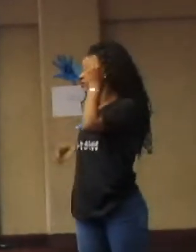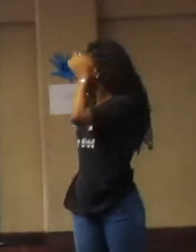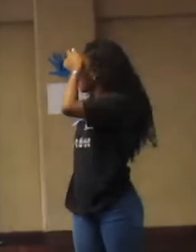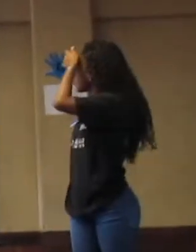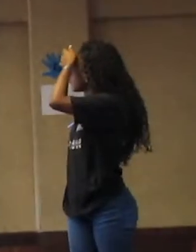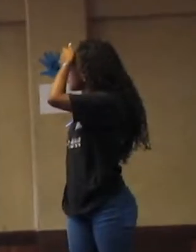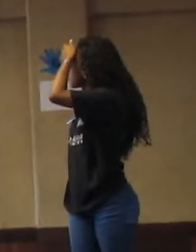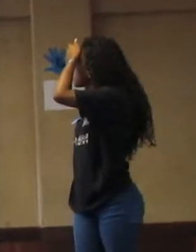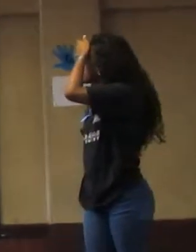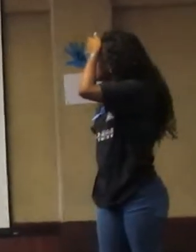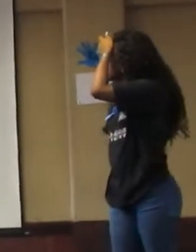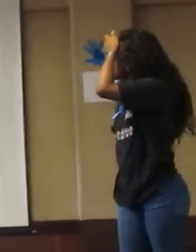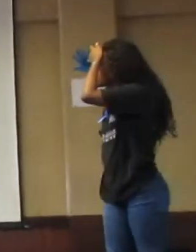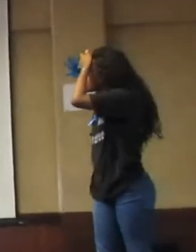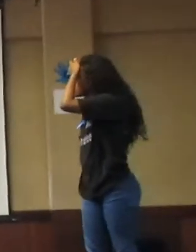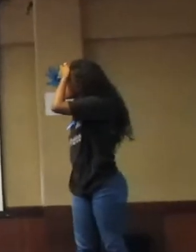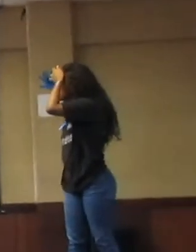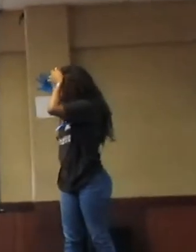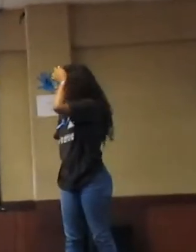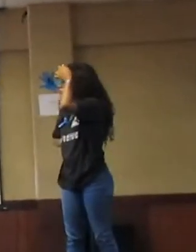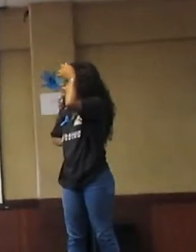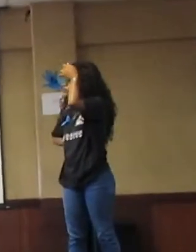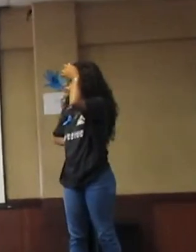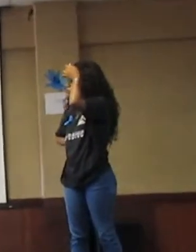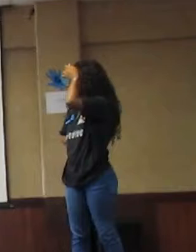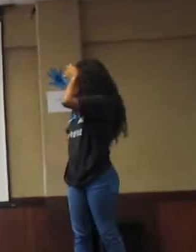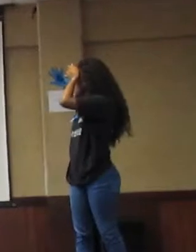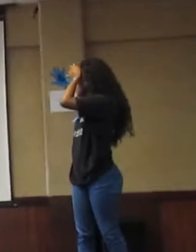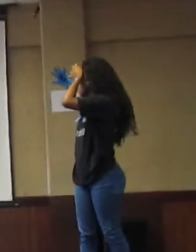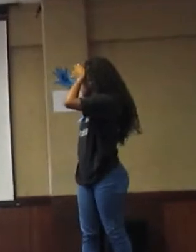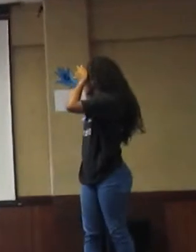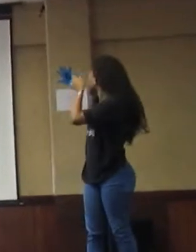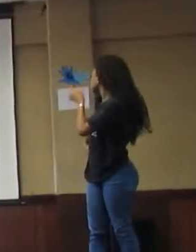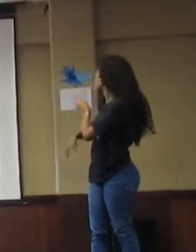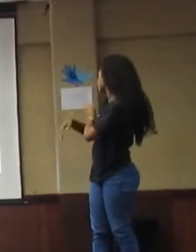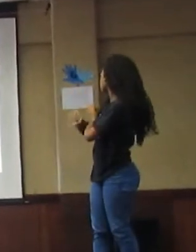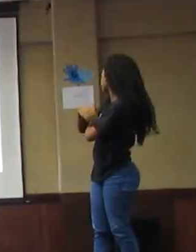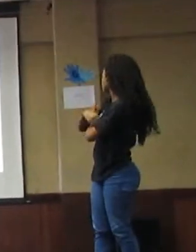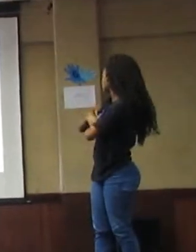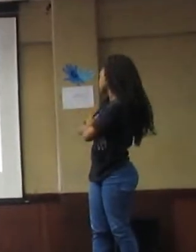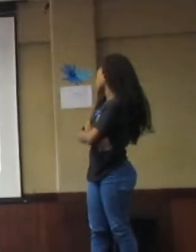Agora, nossa colega Stephanie, ela vai falar sobre saudações básicas em Libras.